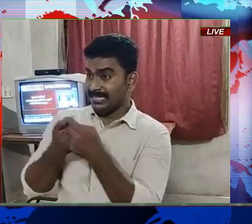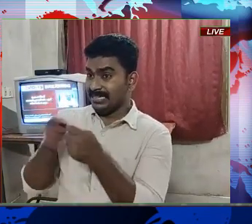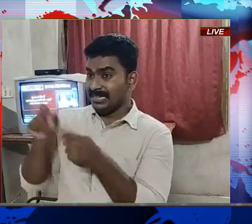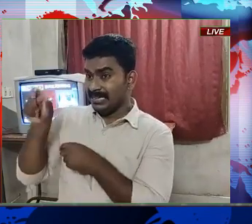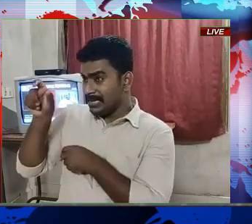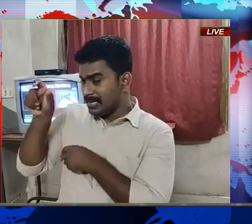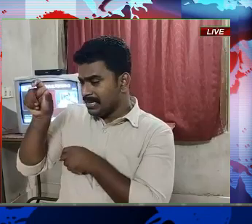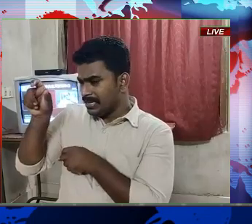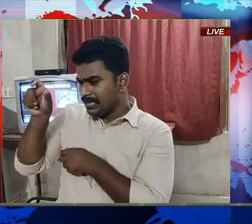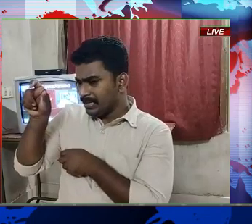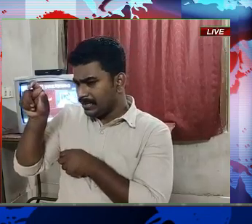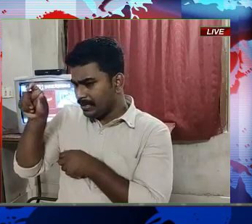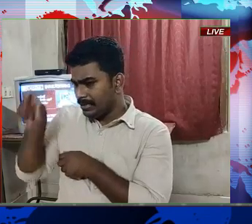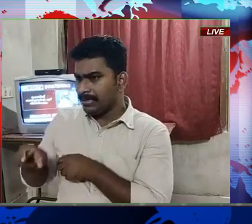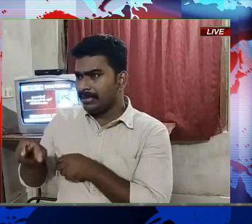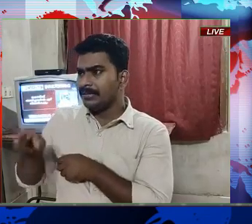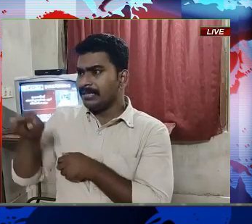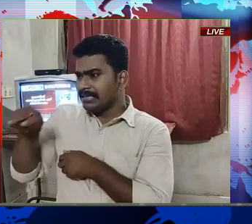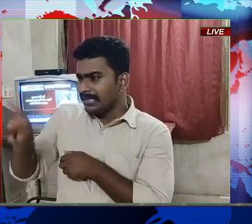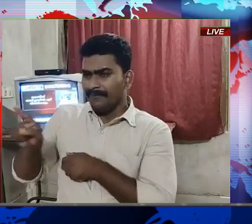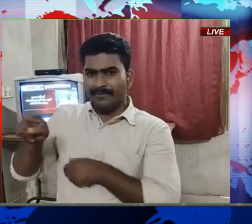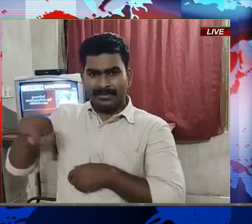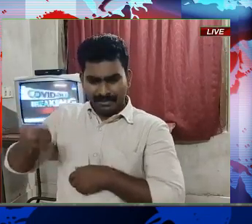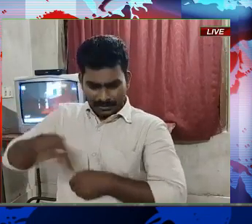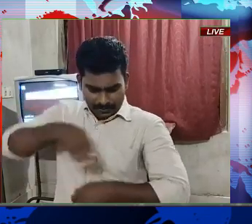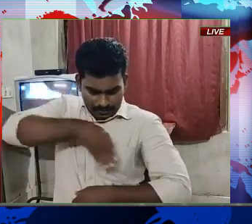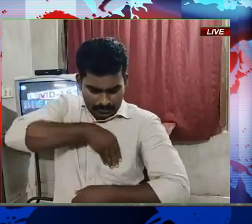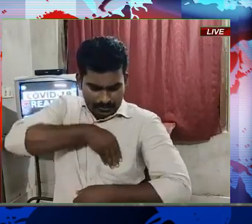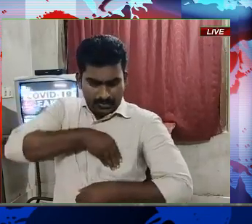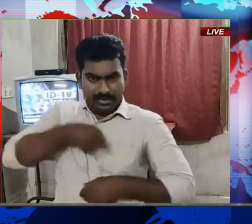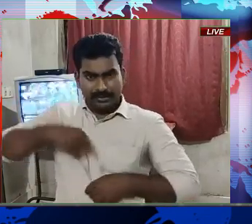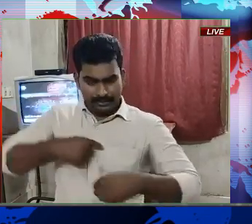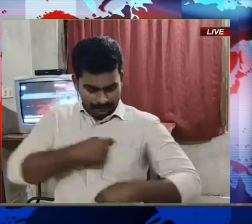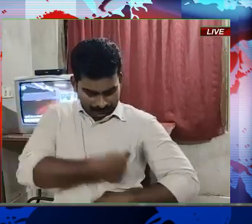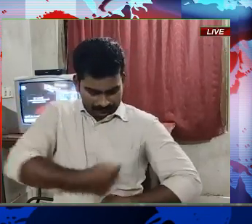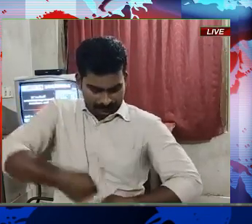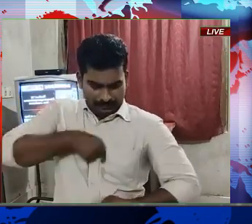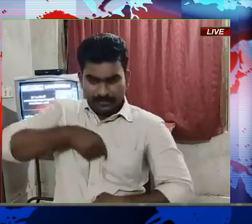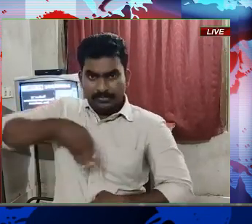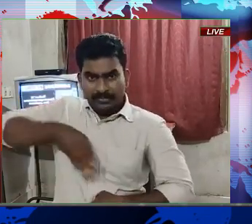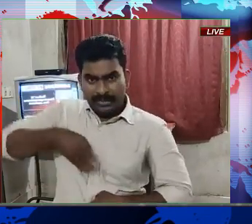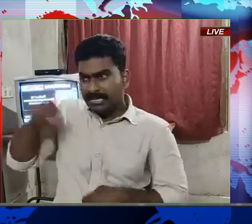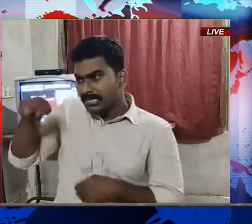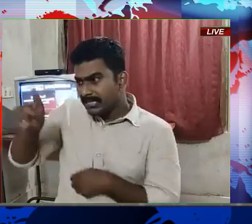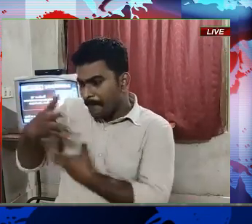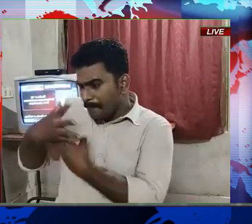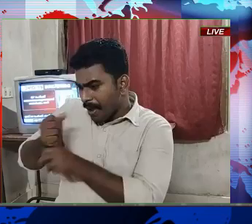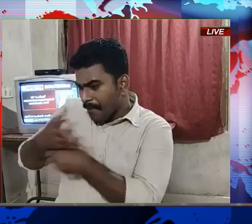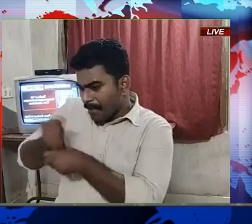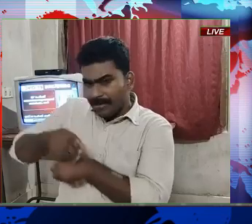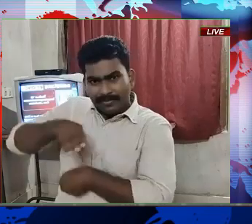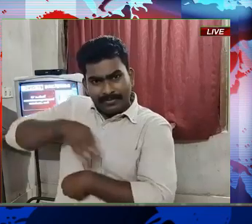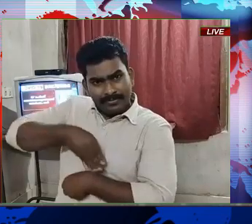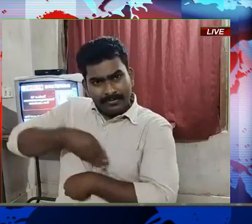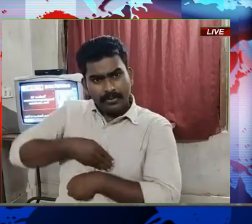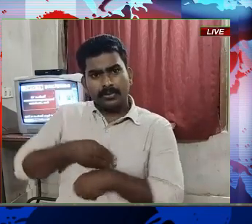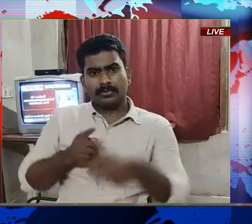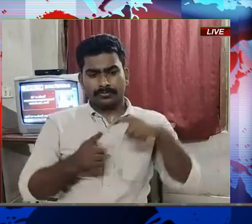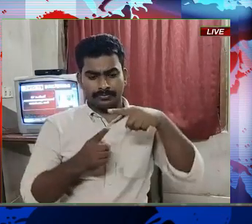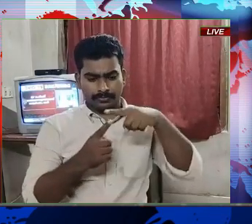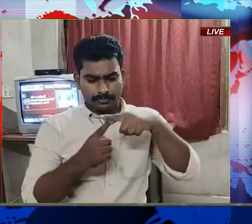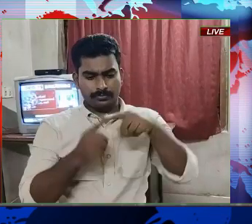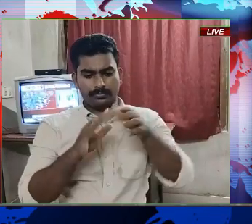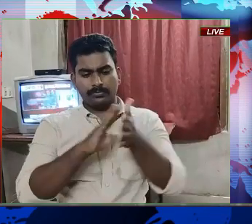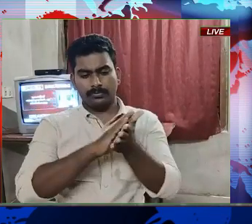വലിയ സാമ്പത്തിക പ്രതിസന്ധി നിലനിൽക്കുന്നതിനിടെ ഹെലികോപ്റ്ററിന്റെ വാടക അഡ്വാൻസായി കൊടുത്തു എന്നൊരു വാർത്തയുണ്ട്. അത് നേരത്തെ സർക്കാർ തീരുമാനിച്ചതാണ്.